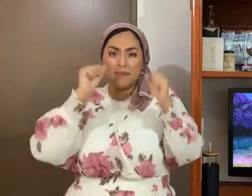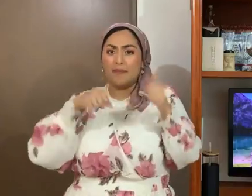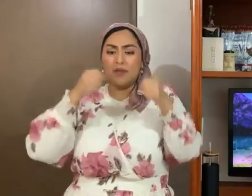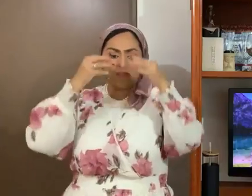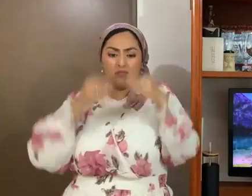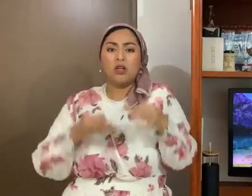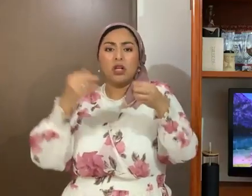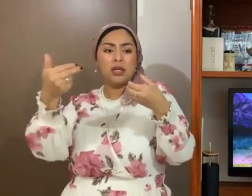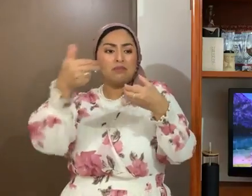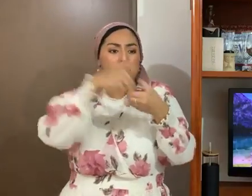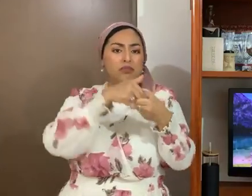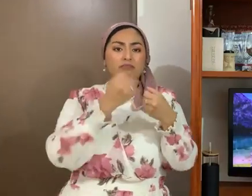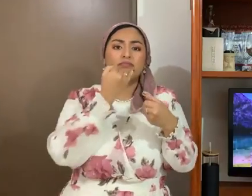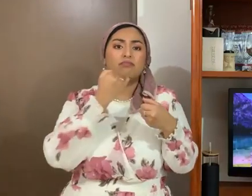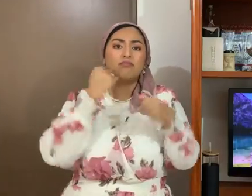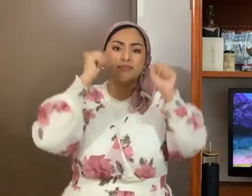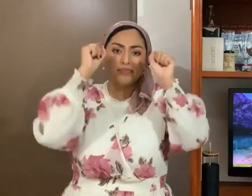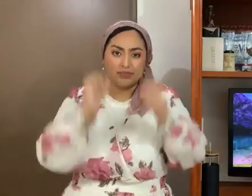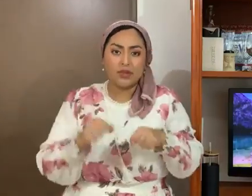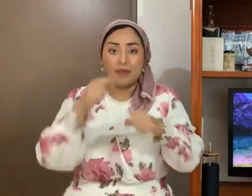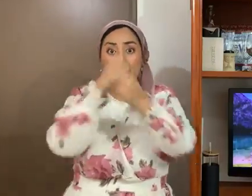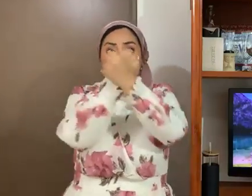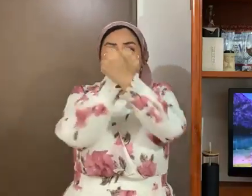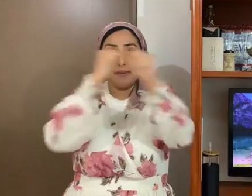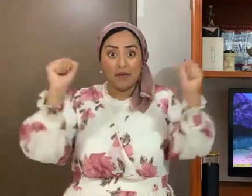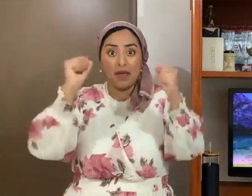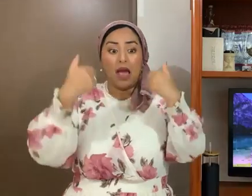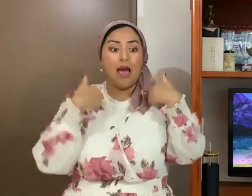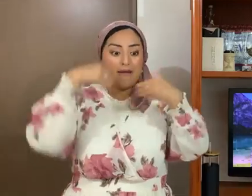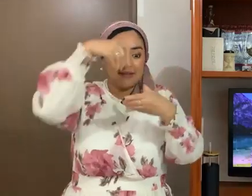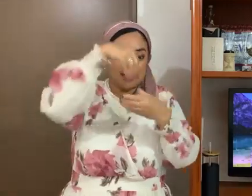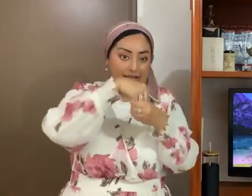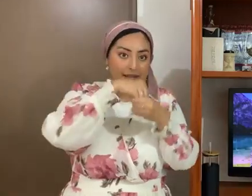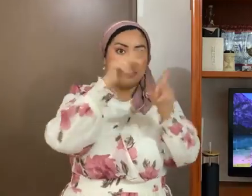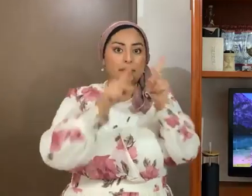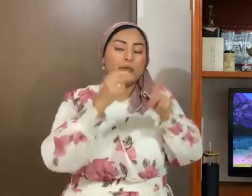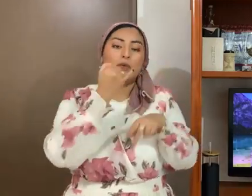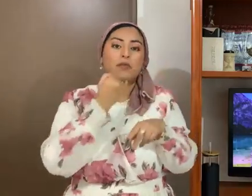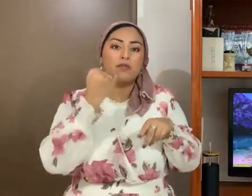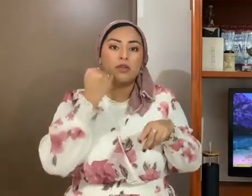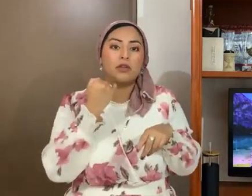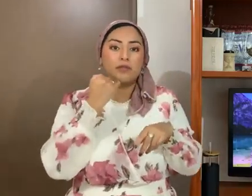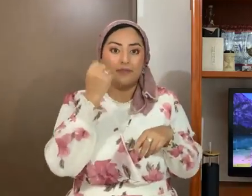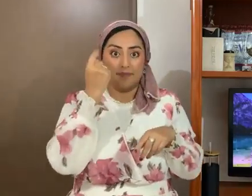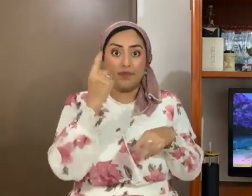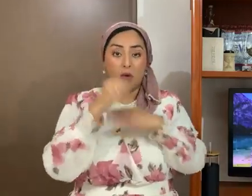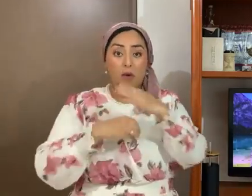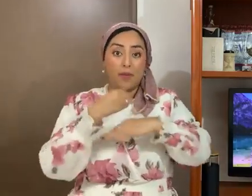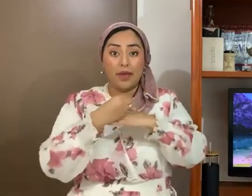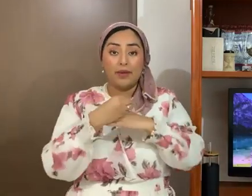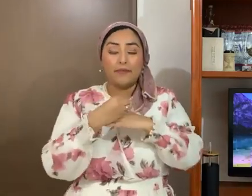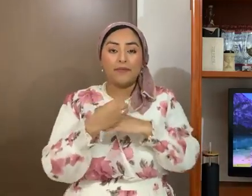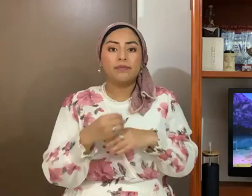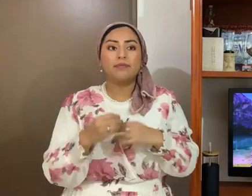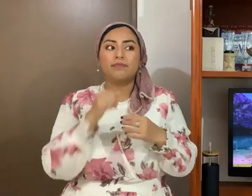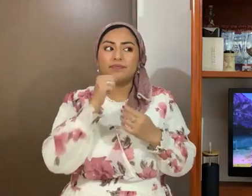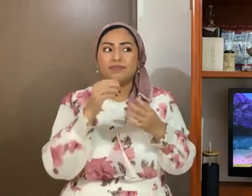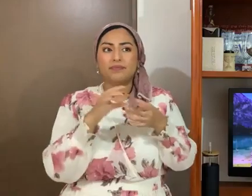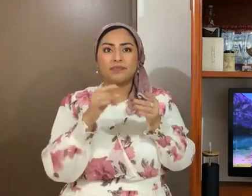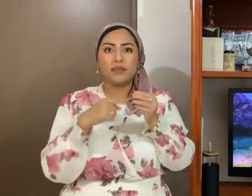de injertar a Israel porque la salvación está en el pueblo escogido. ¿Amén? Aquí no se trata